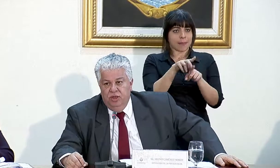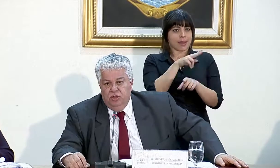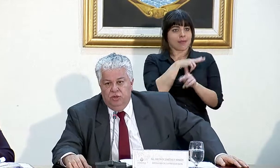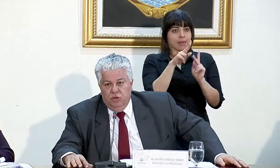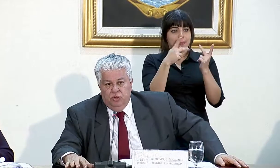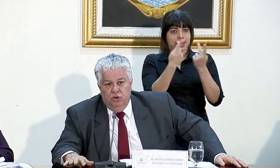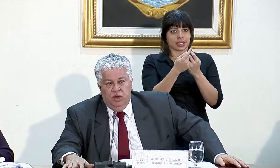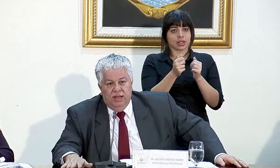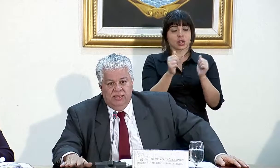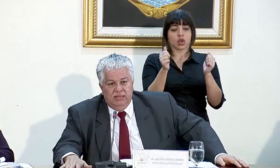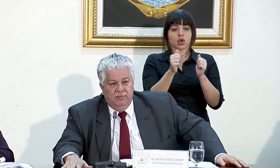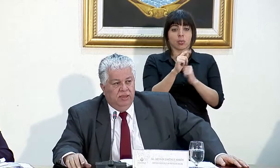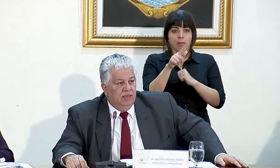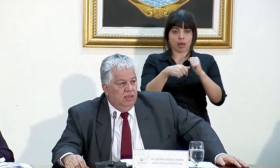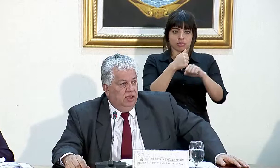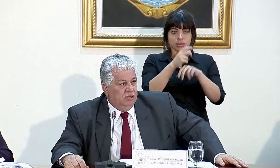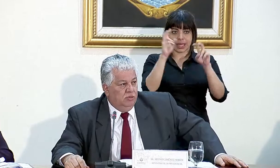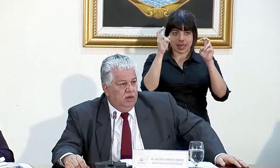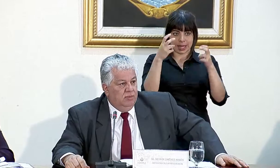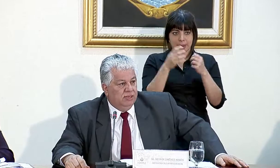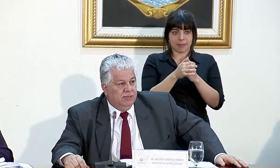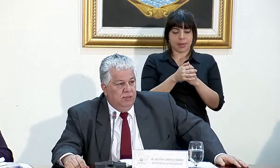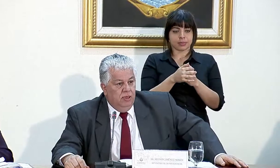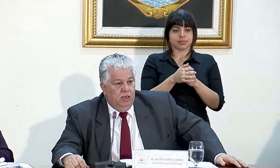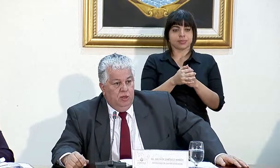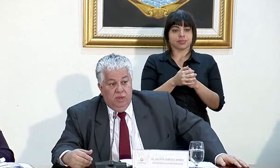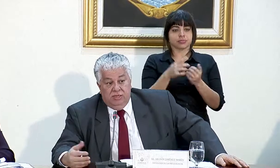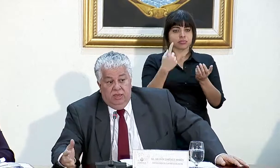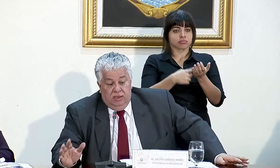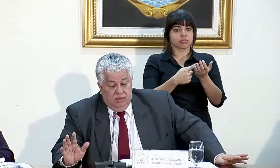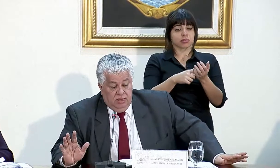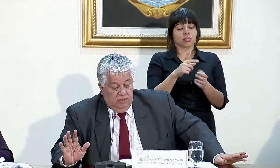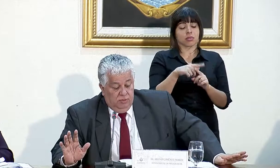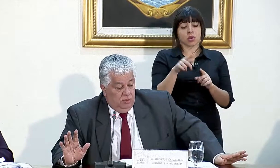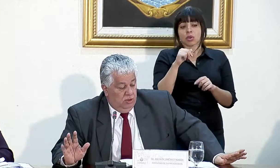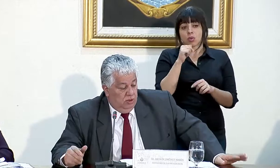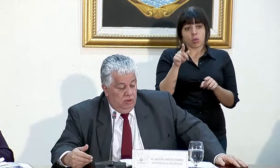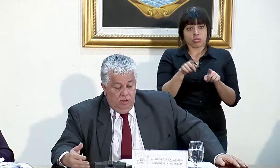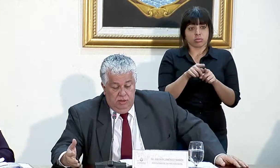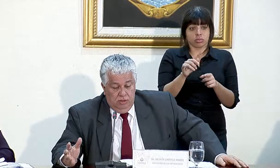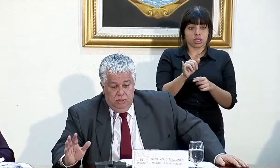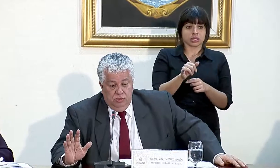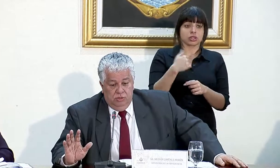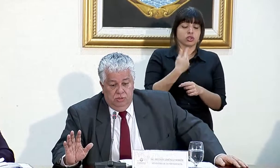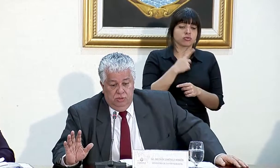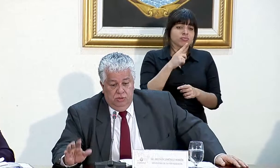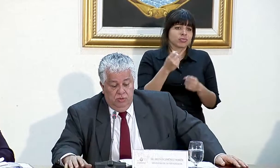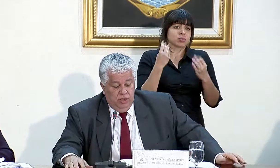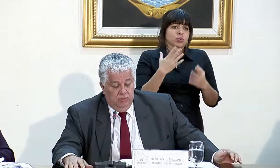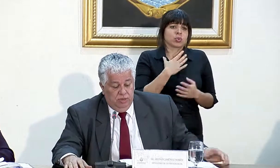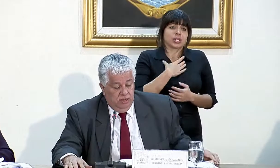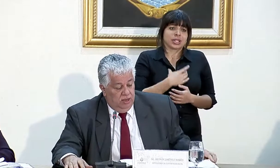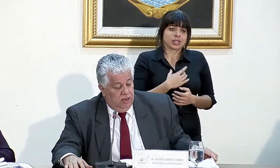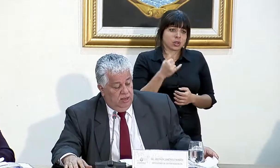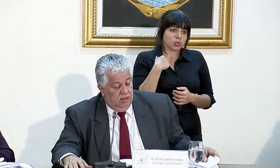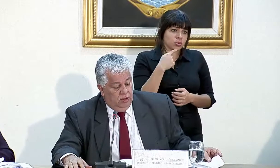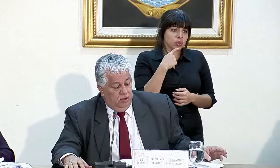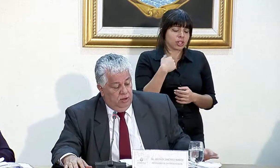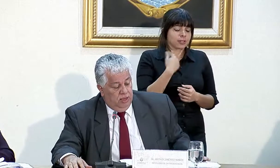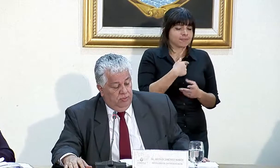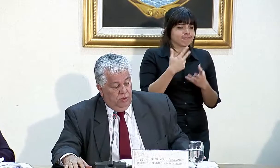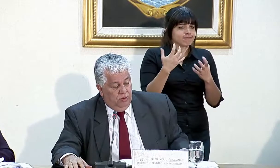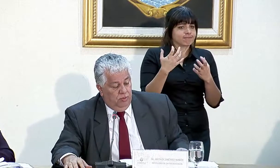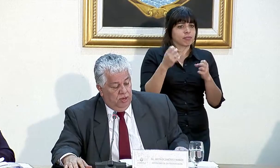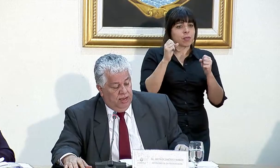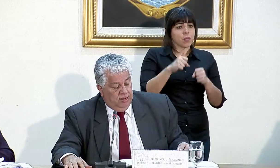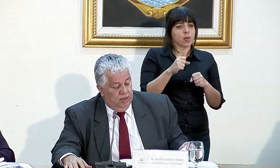fracción colocará ese tema sobre la mesa. No así, estamos muy deseosos, como lo dijimos,